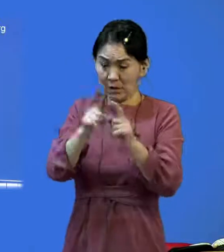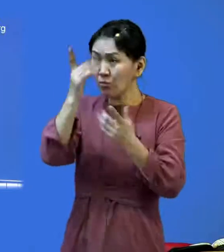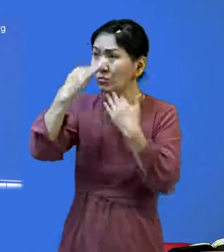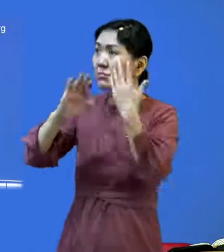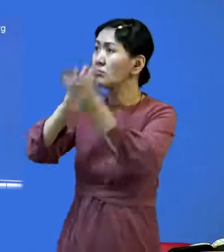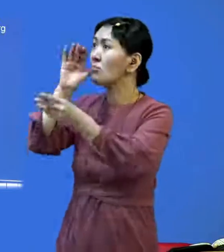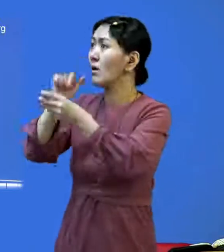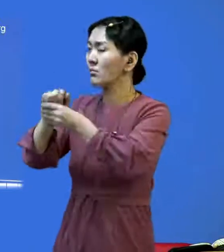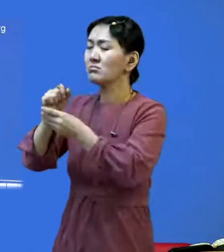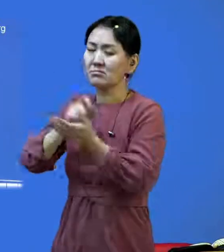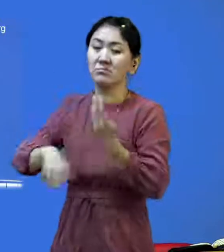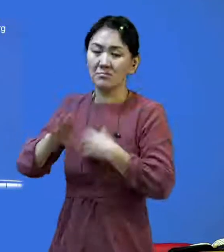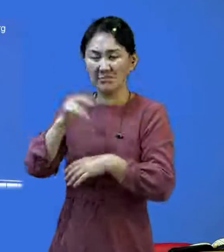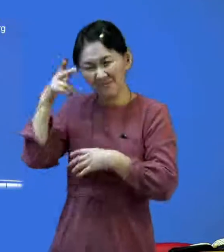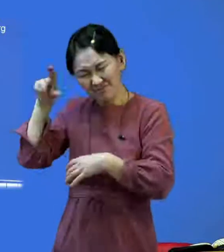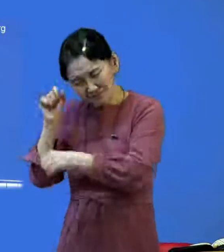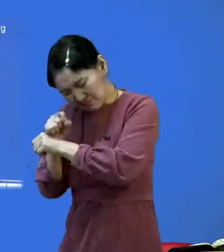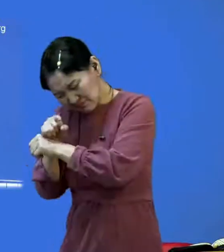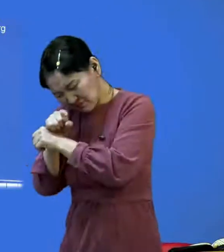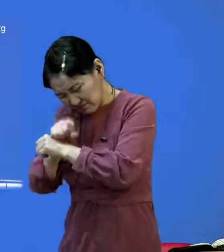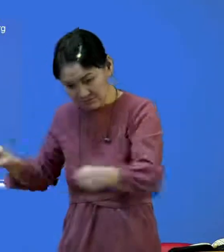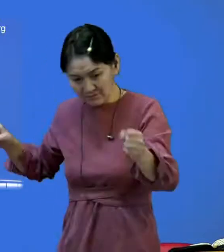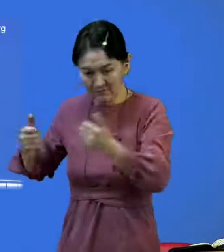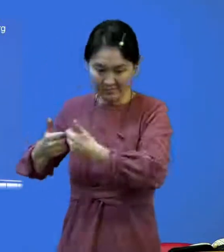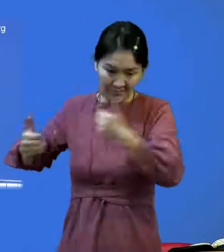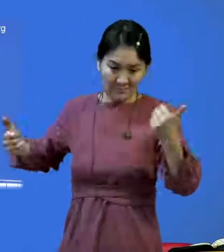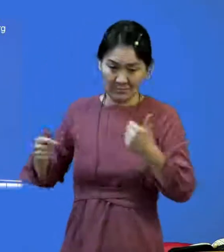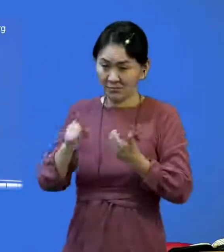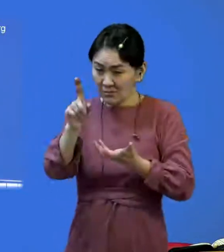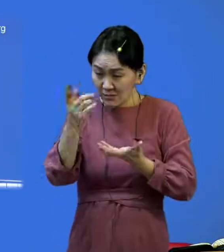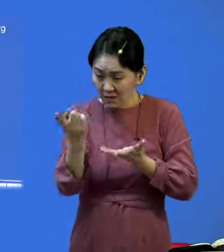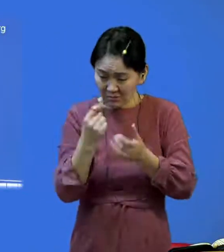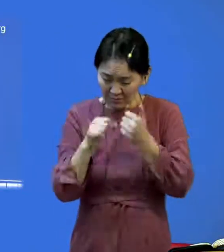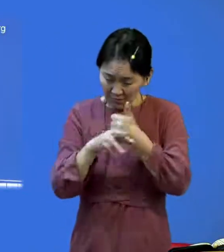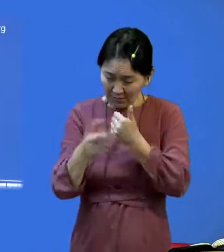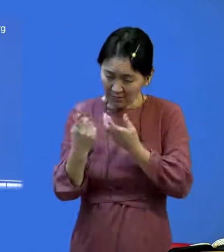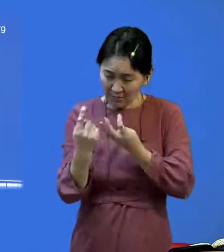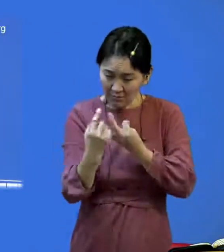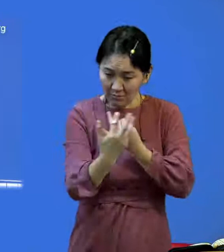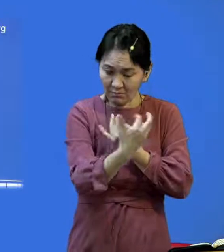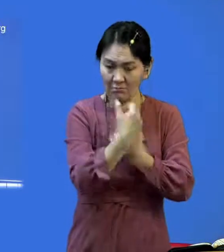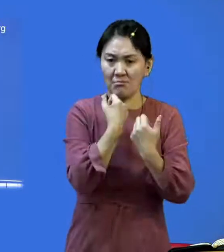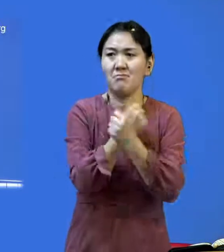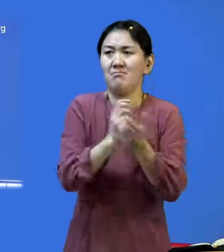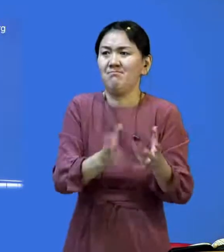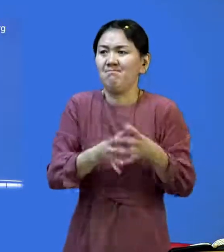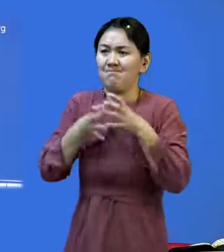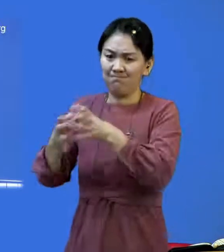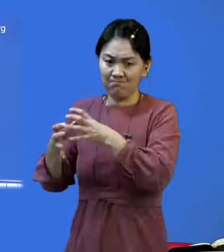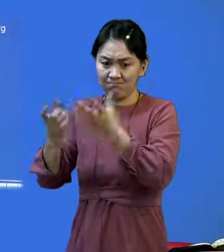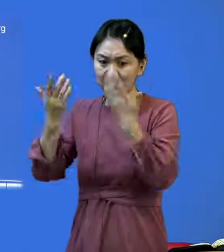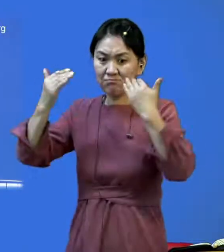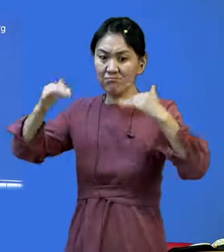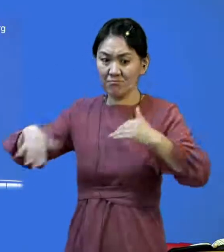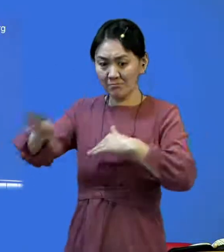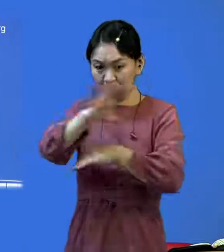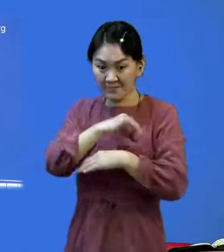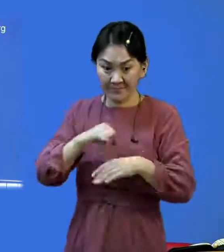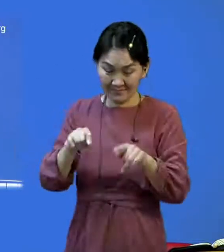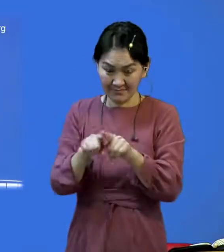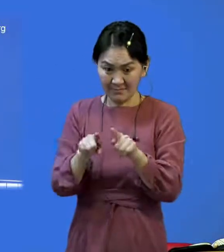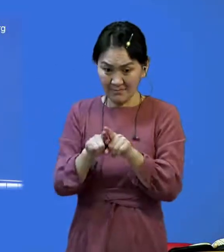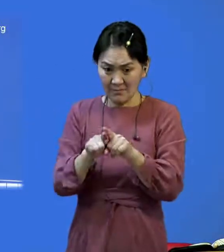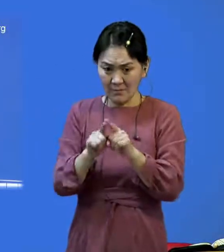Там бодор сүнсэнд эзлэгдсэн байсан тэр сүнсийг тийм ээ нэг нэгээр нь аварч эзлэх юм бид үхэн. Тийм ээ тэр хаанчлал биеийн